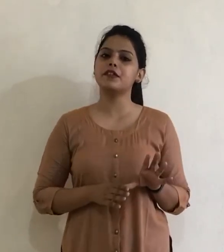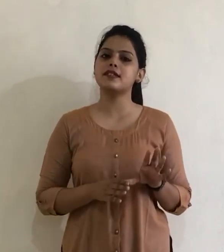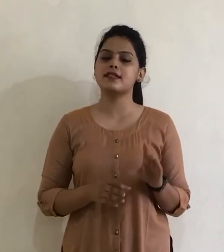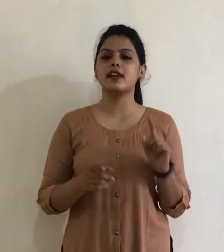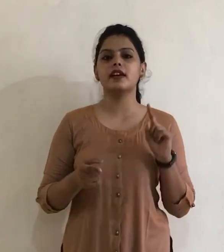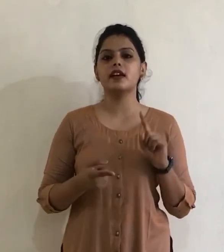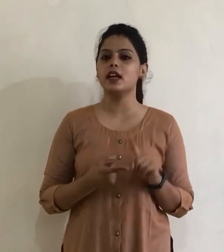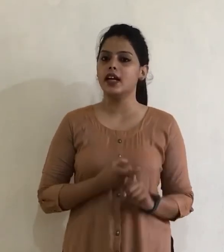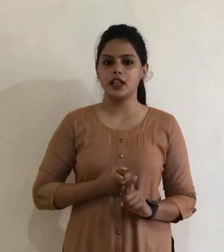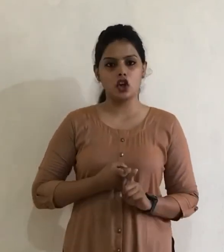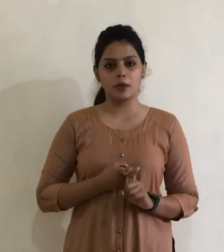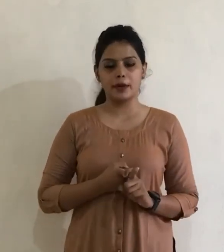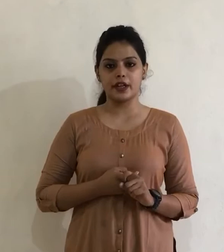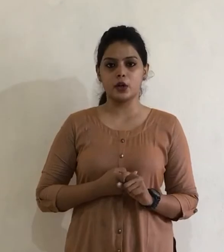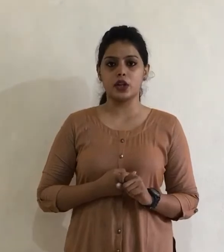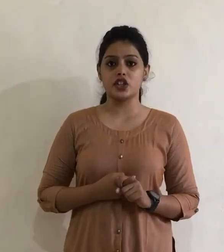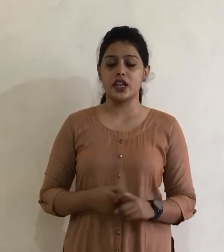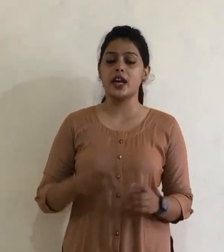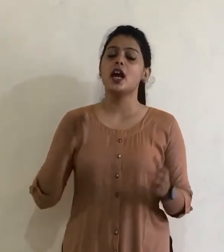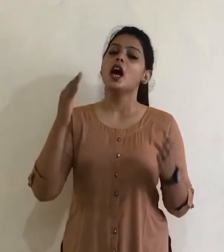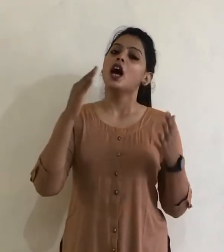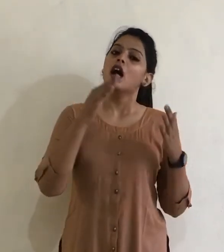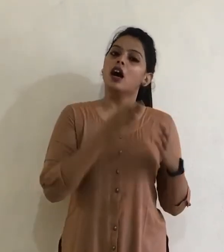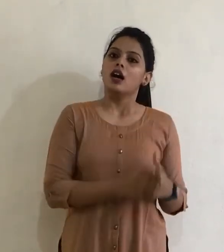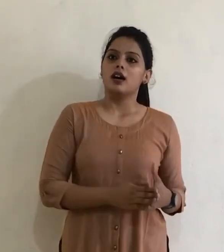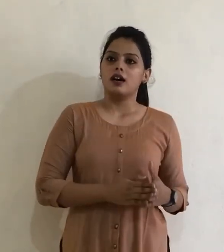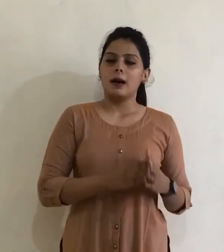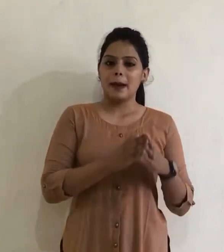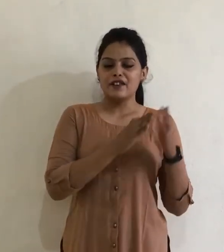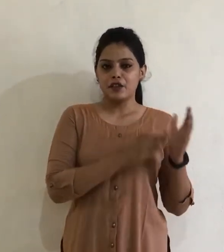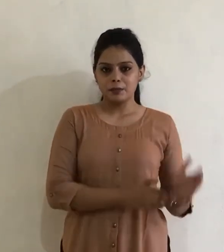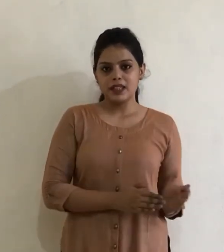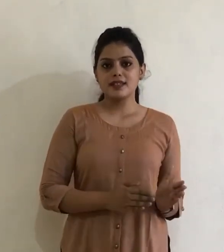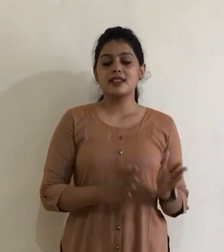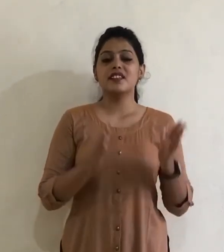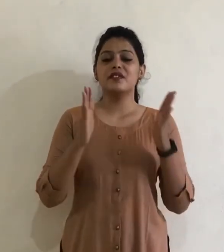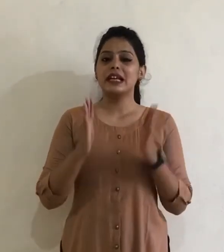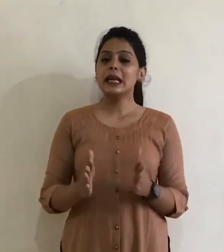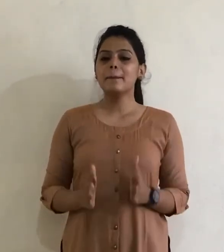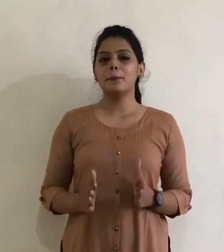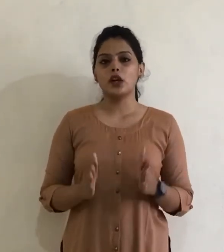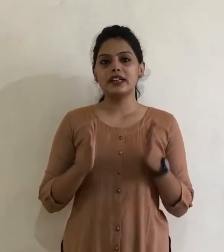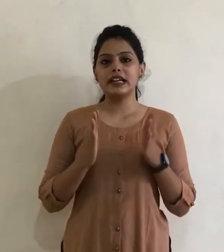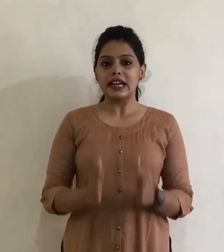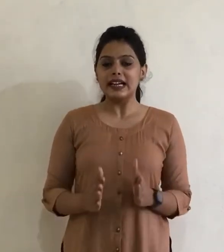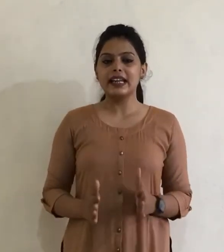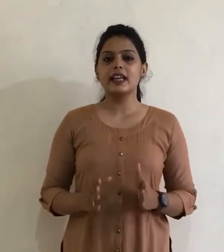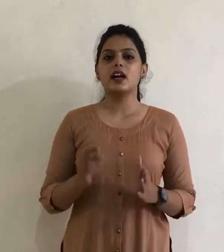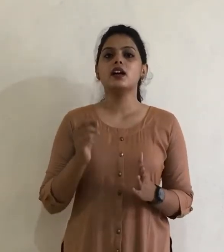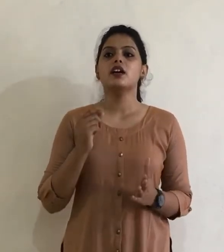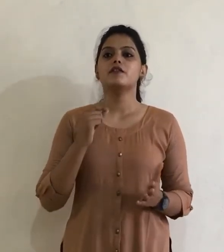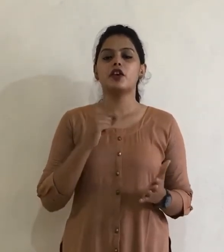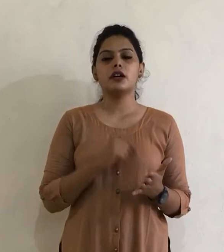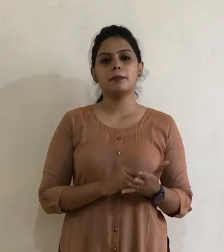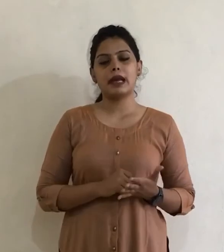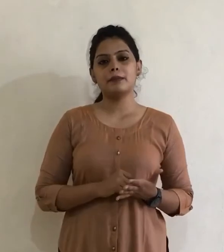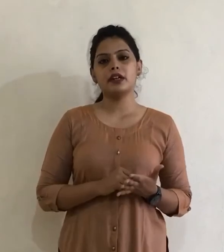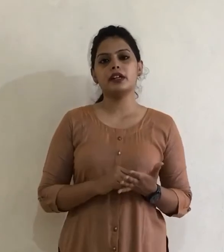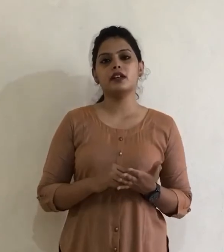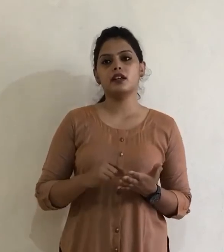1956 के अंदर इनकॉर्पोरेटेड होना चाहिए. अपार्ट फ्रॉम दिस द वेरी इंपॉर्टेंट क्राइटेरिया फॉर अ प्राइमरी डीलर